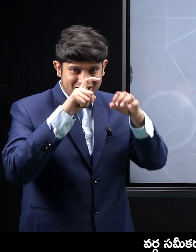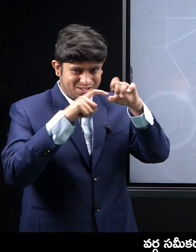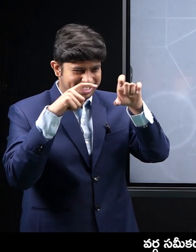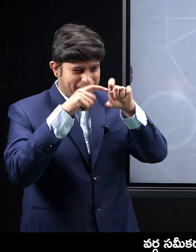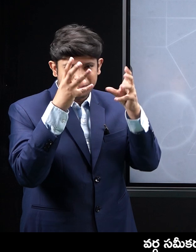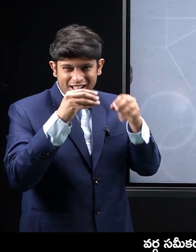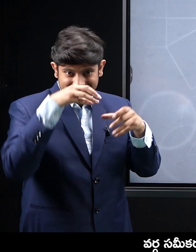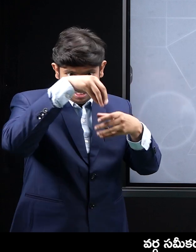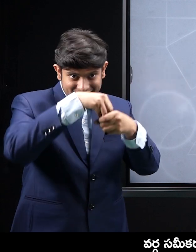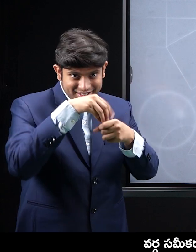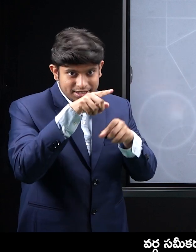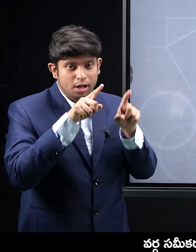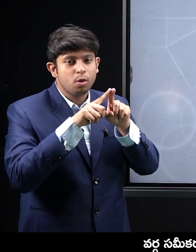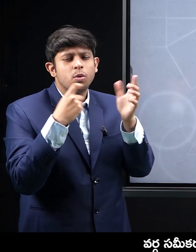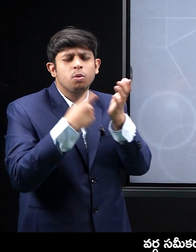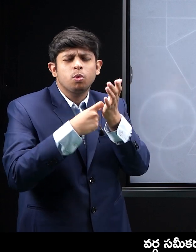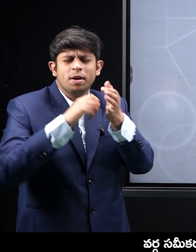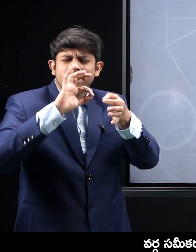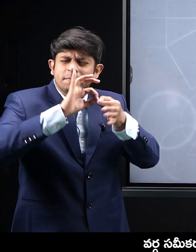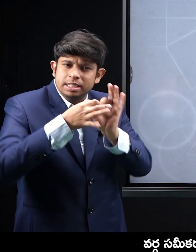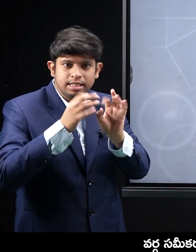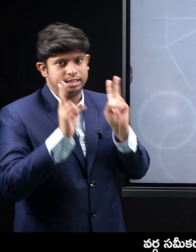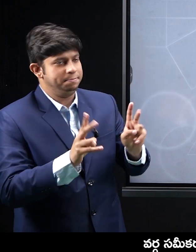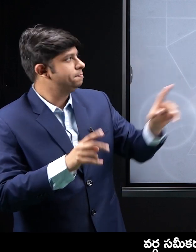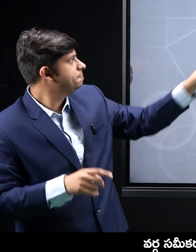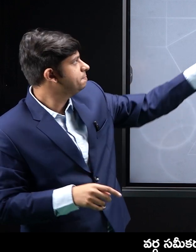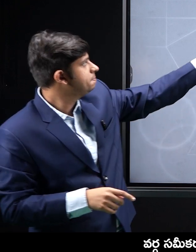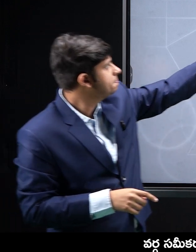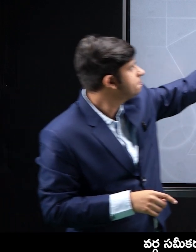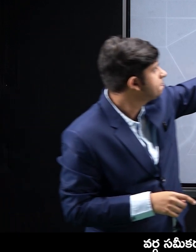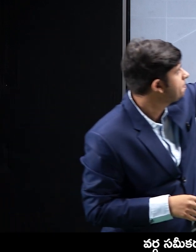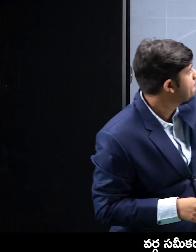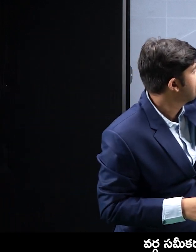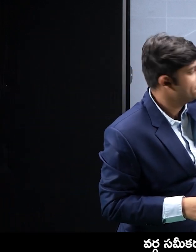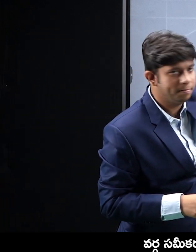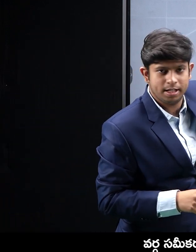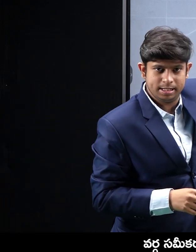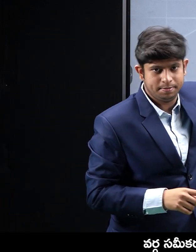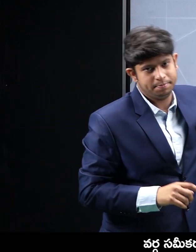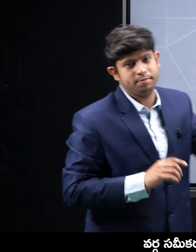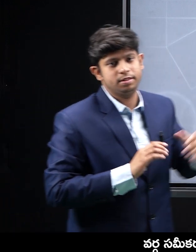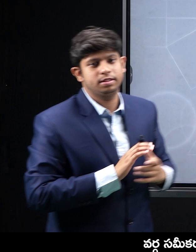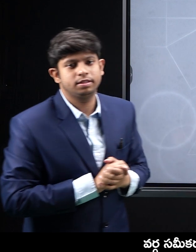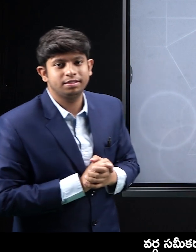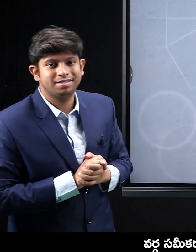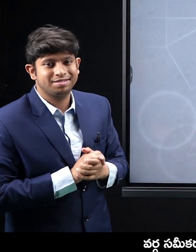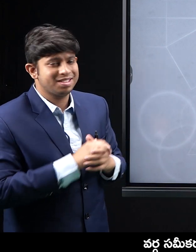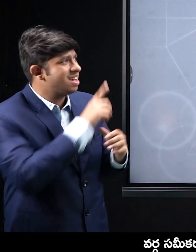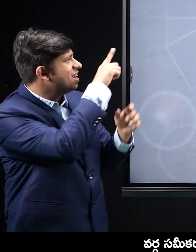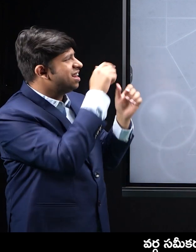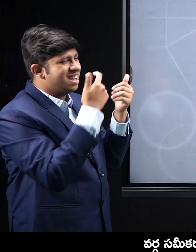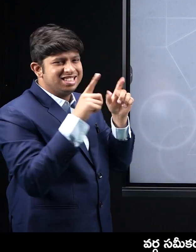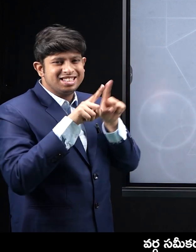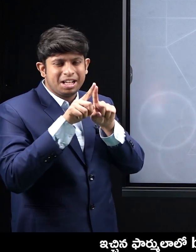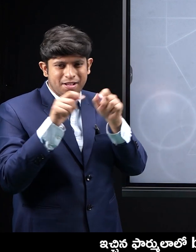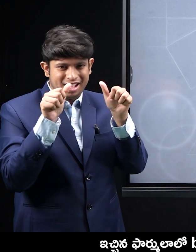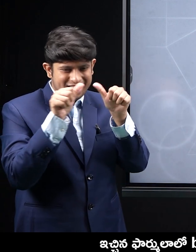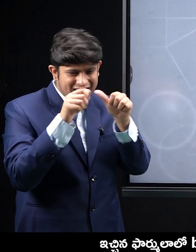మూలాలు x ఈజ్ ఈక్వల్ టు మైనస్ b ప్లస్ ఆర్ మైనస్ స్క్వేర్ రూట్ ఆఫ్ b² మైనస్ 4ac బై 2a. ఇచ్చిన